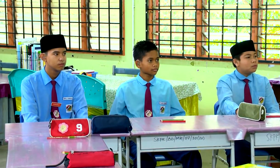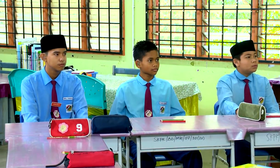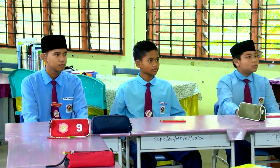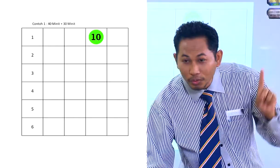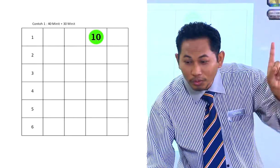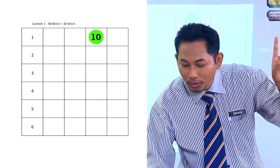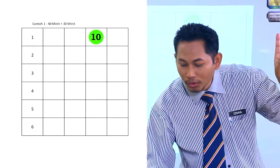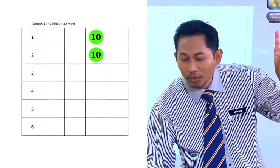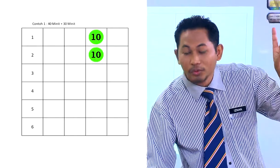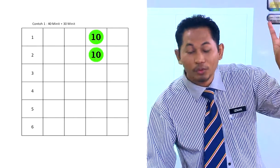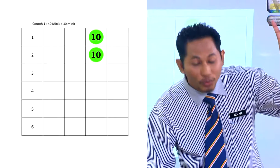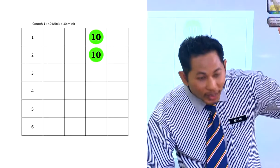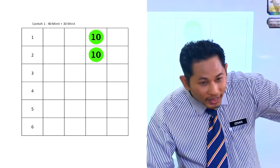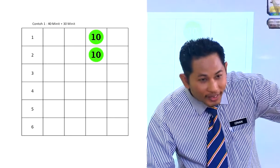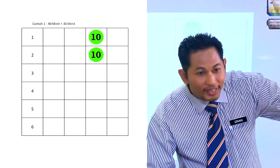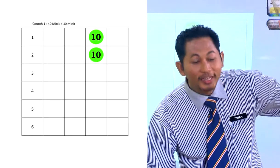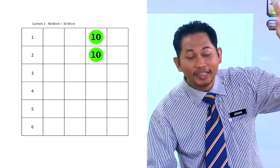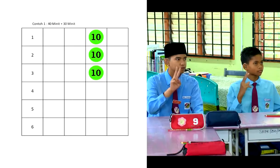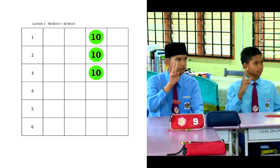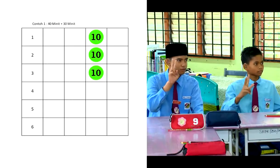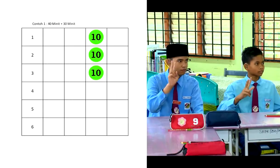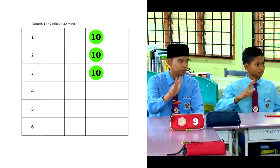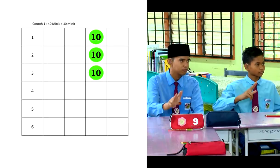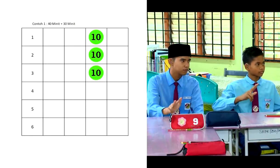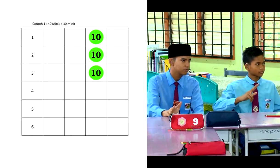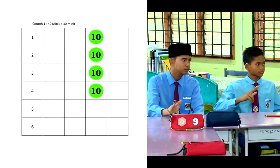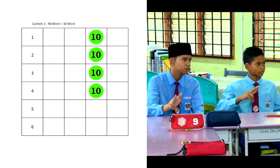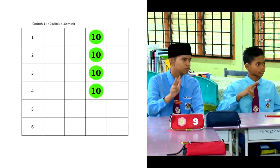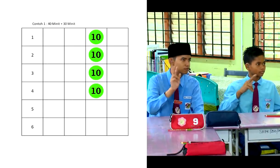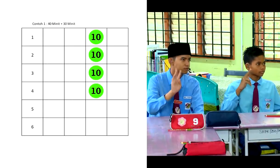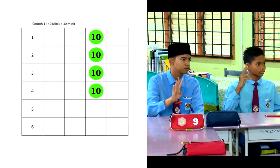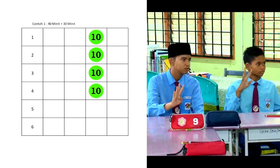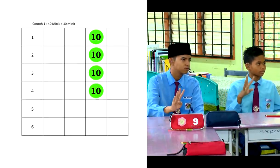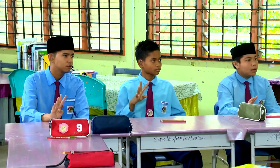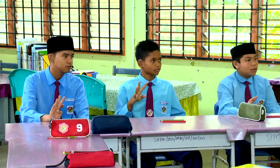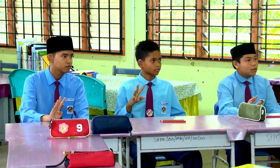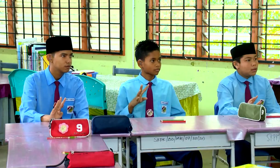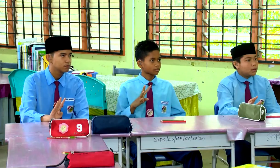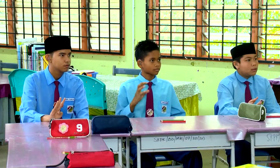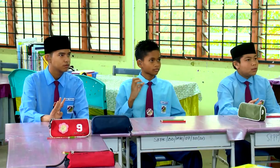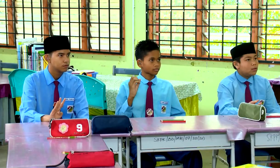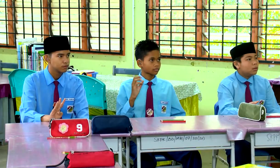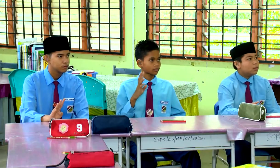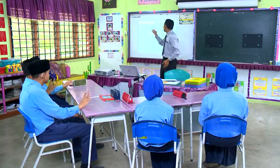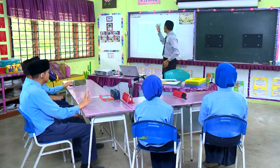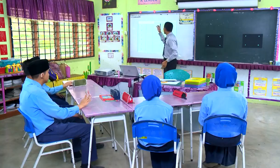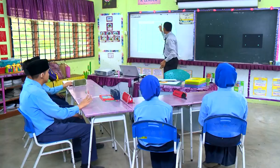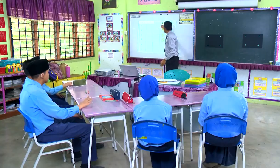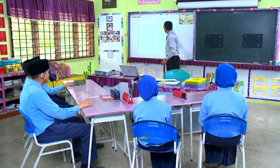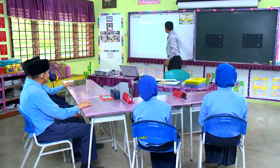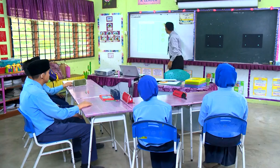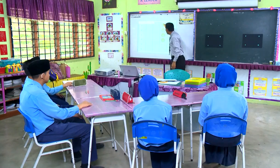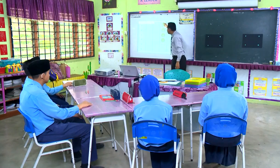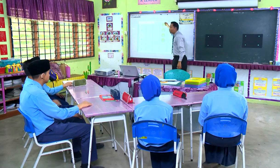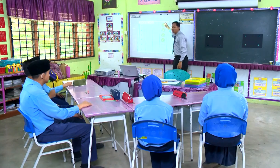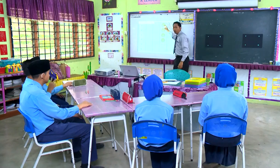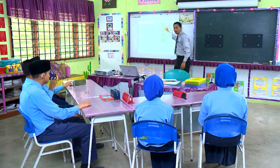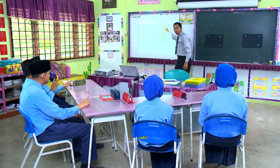1 2 3 4. Okey, berhenti. 10